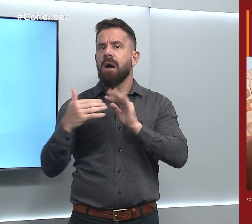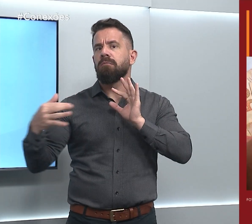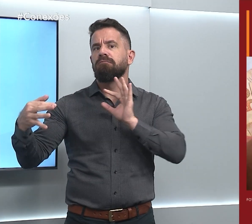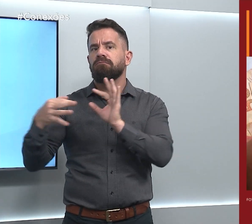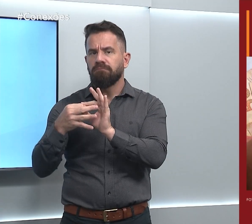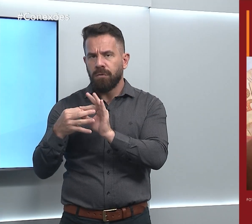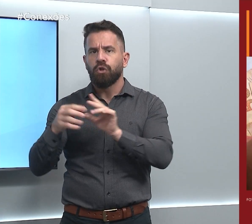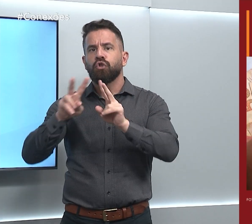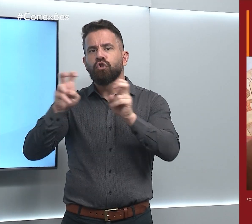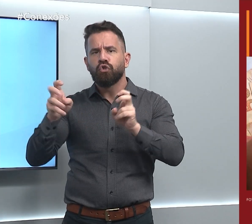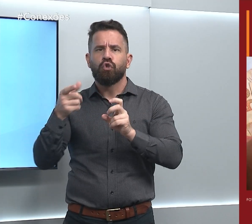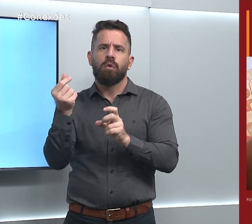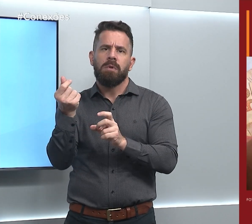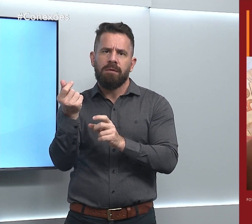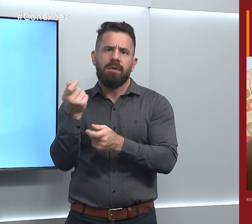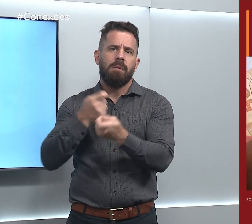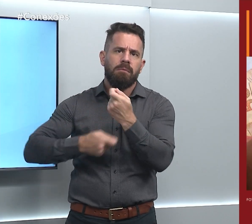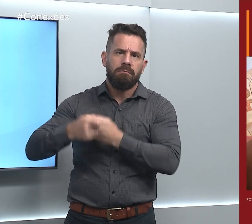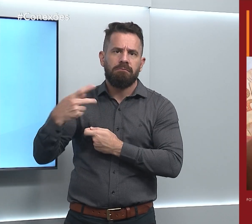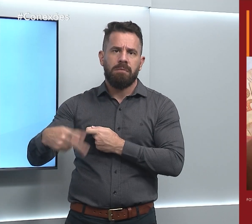fiscal.